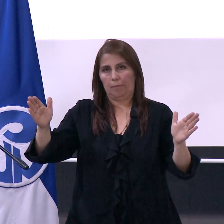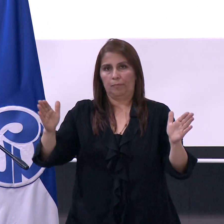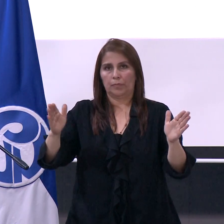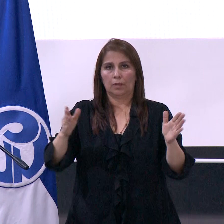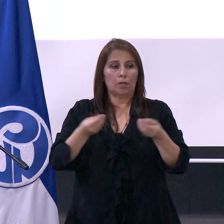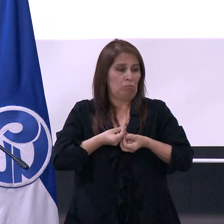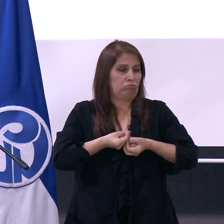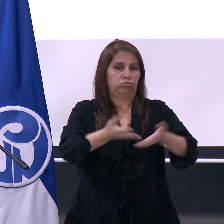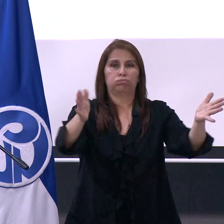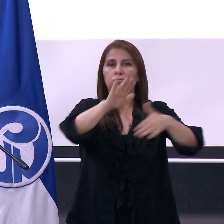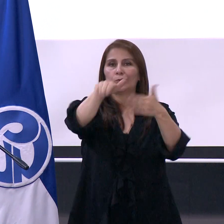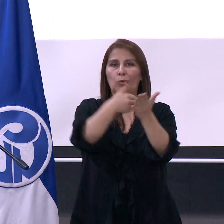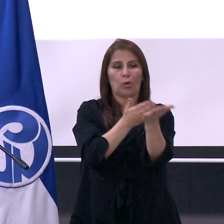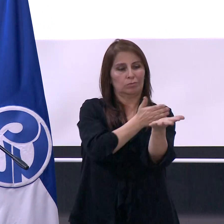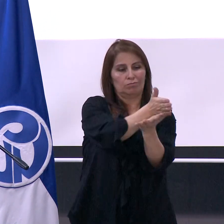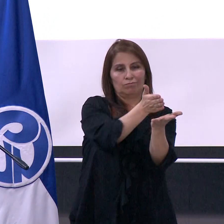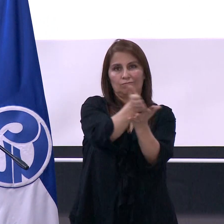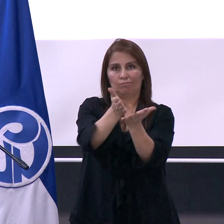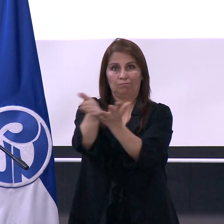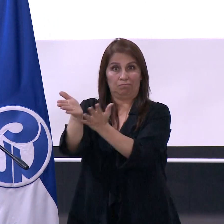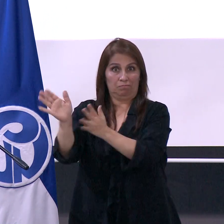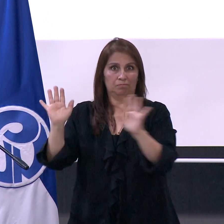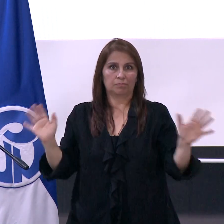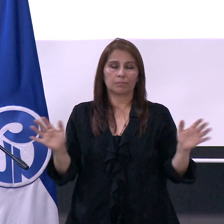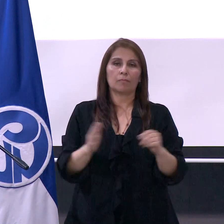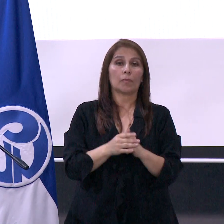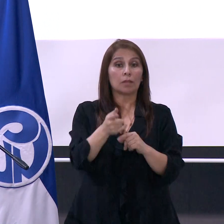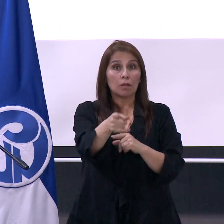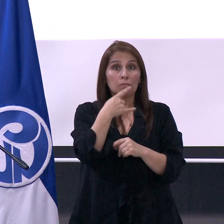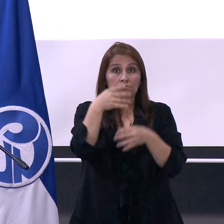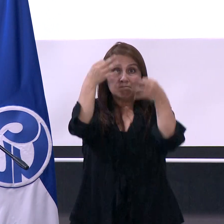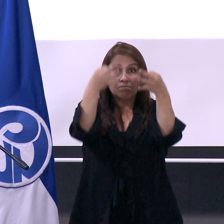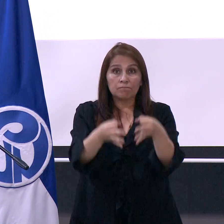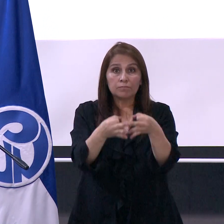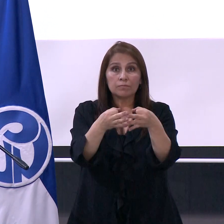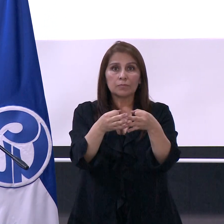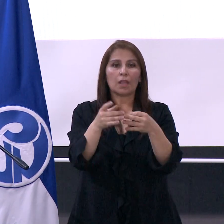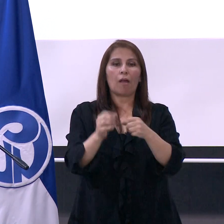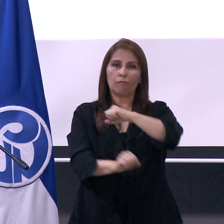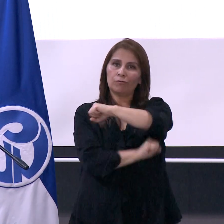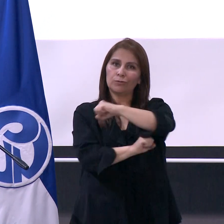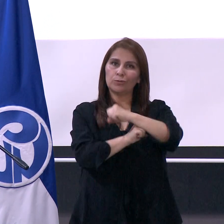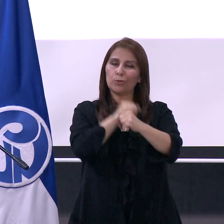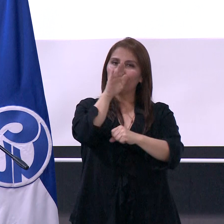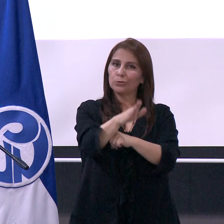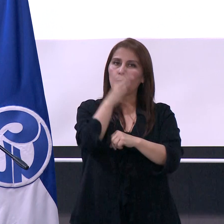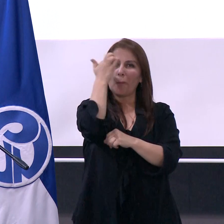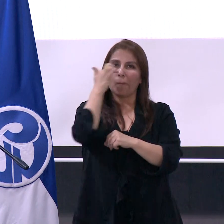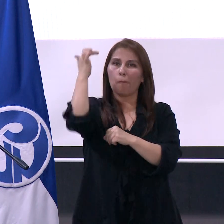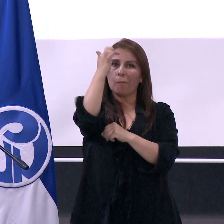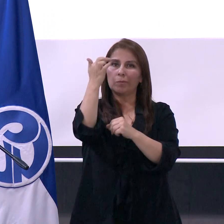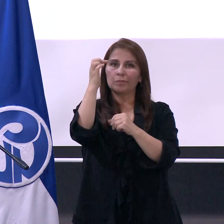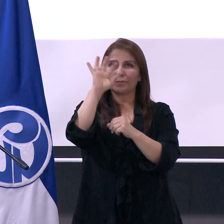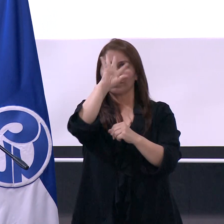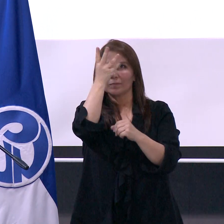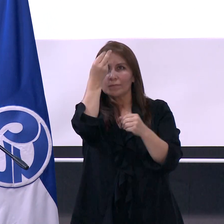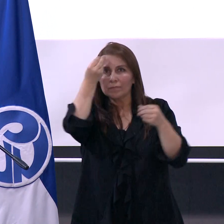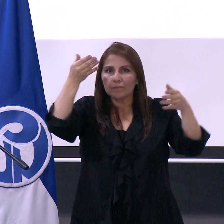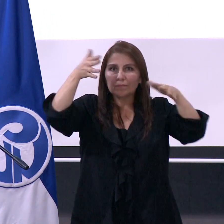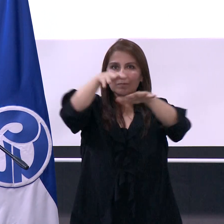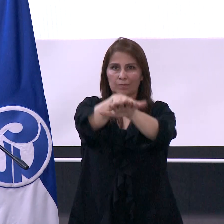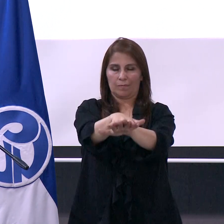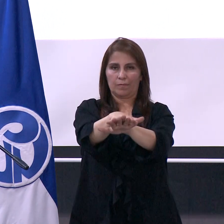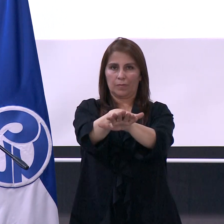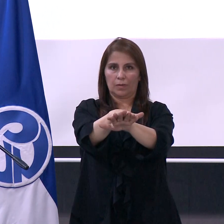licenciaturas con ello se hizo realidad la propuesta de fundamentar la profesión en una visión interdisciplinaria y con